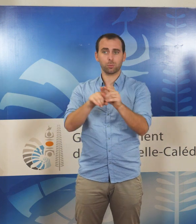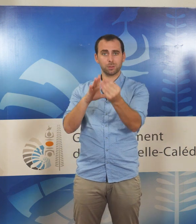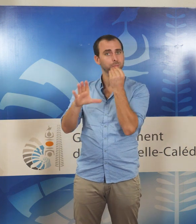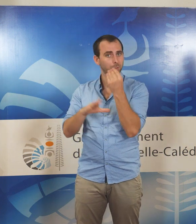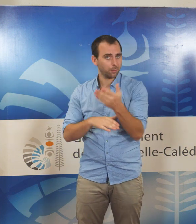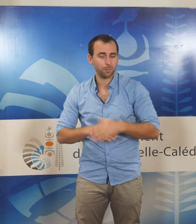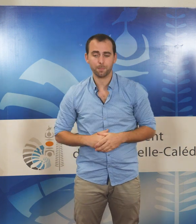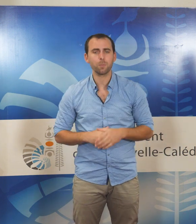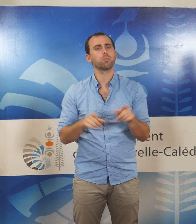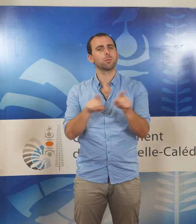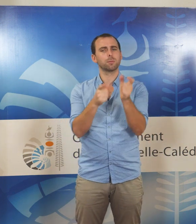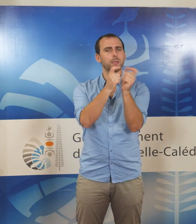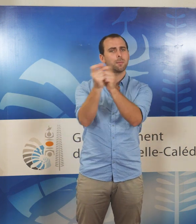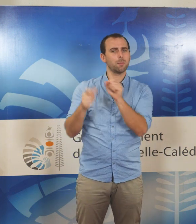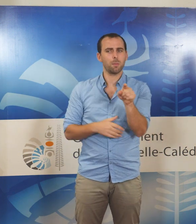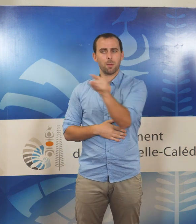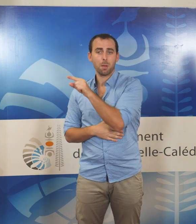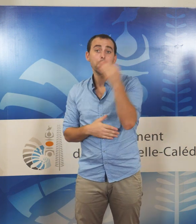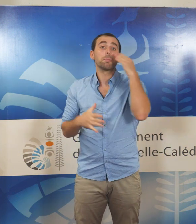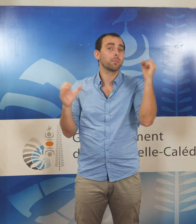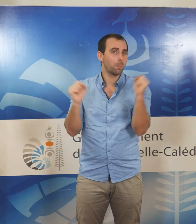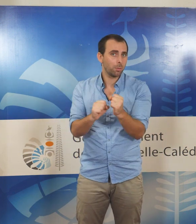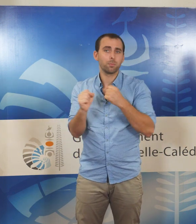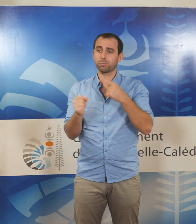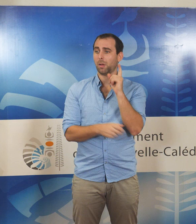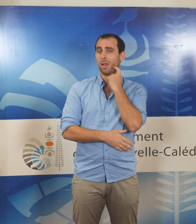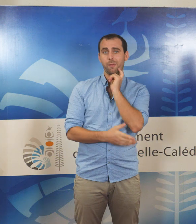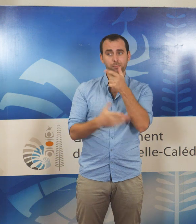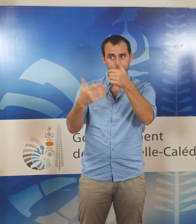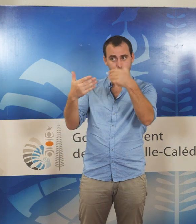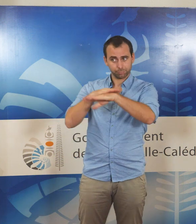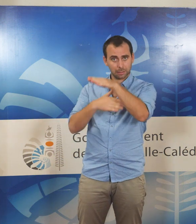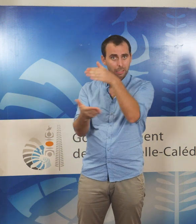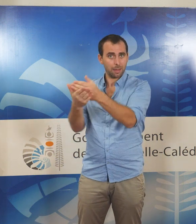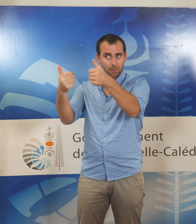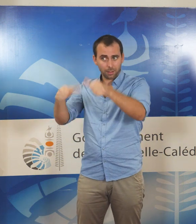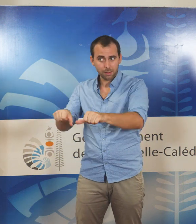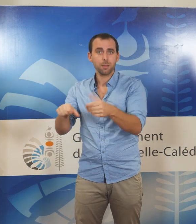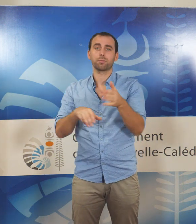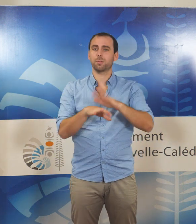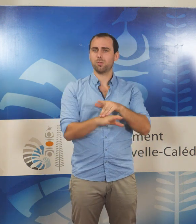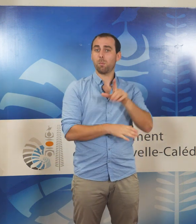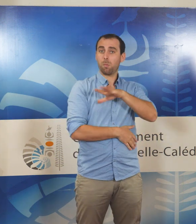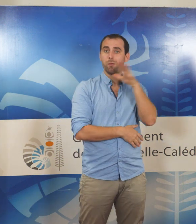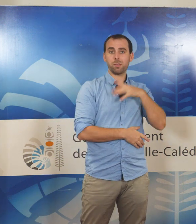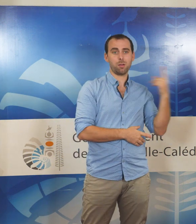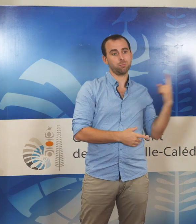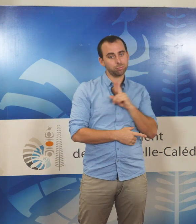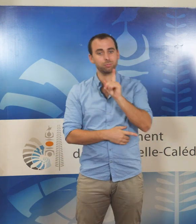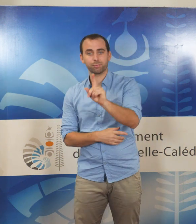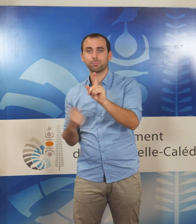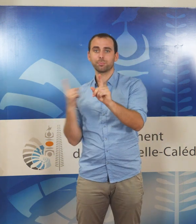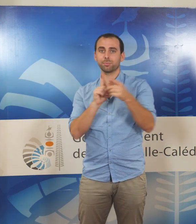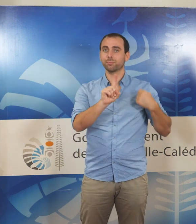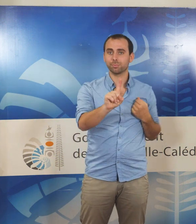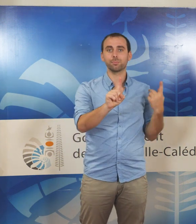le pouvaient, les élèves sont restés en classe et ce sont les professeurs qui se sont déplacés pour éviter les